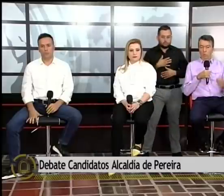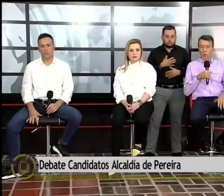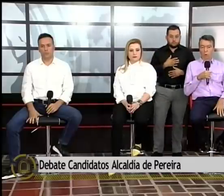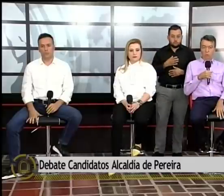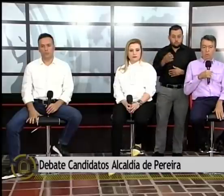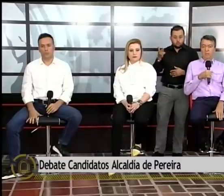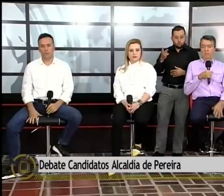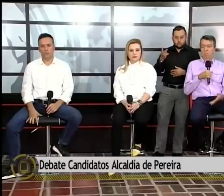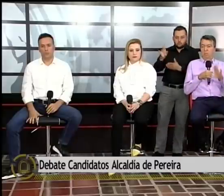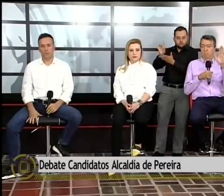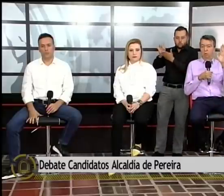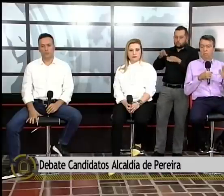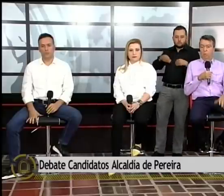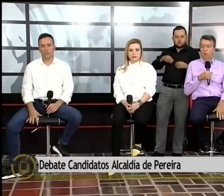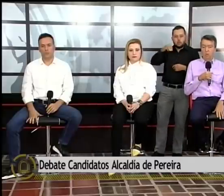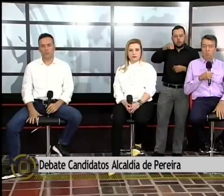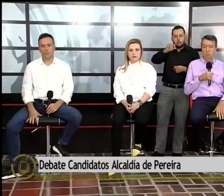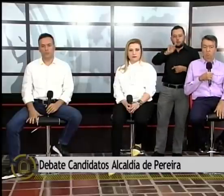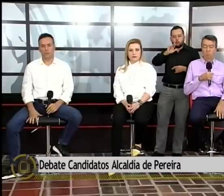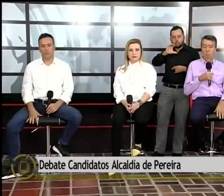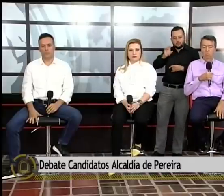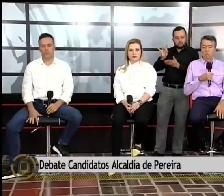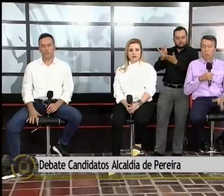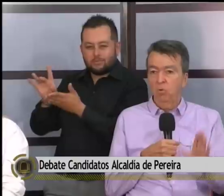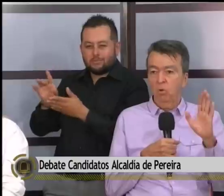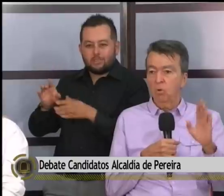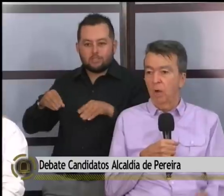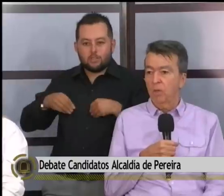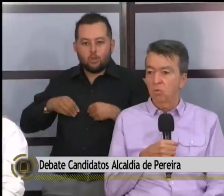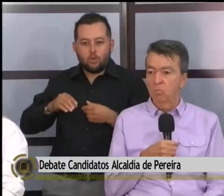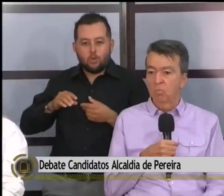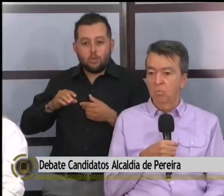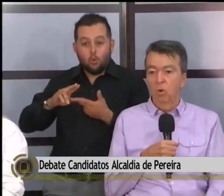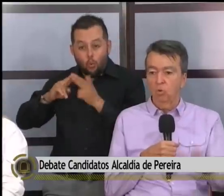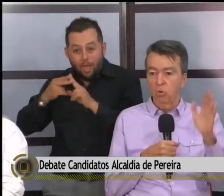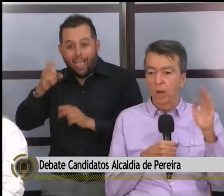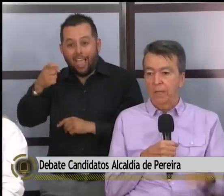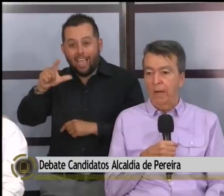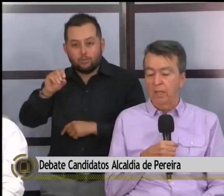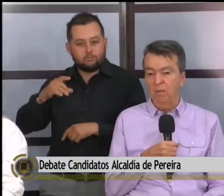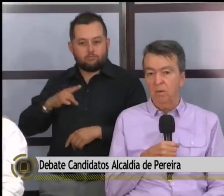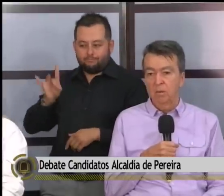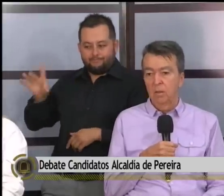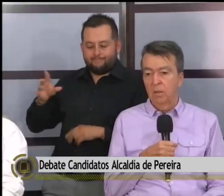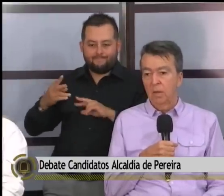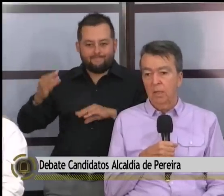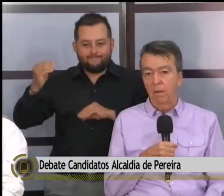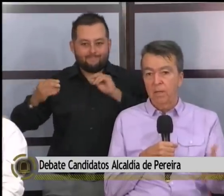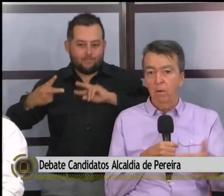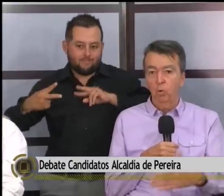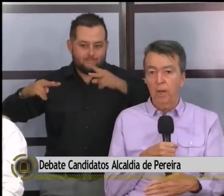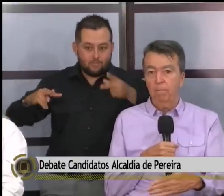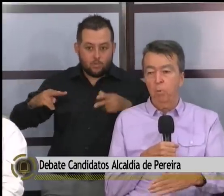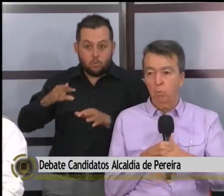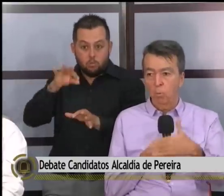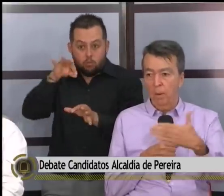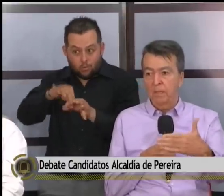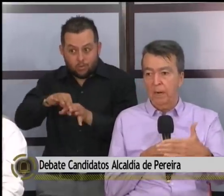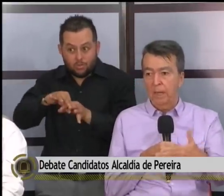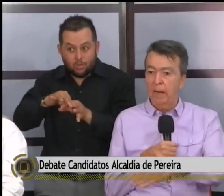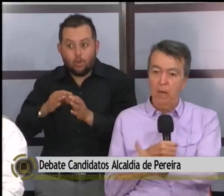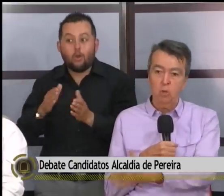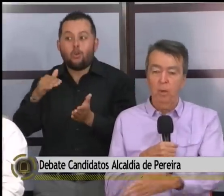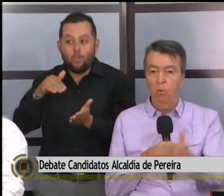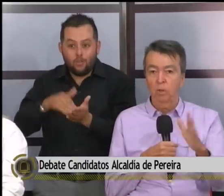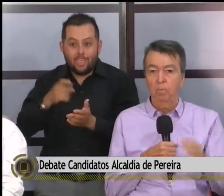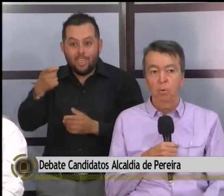los dos por Mauricio Salazar, porque es votar por Gallo. Y yo no estoy con Gallo. Nosotros somos alternativa. El que vaya a votar por nuevamente